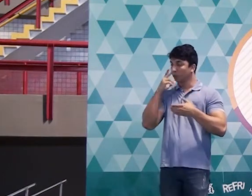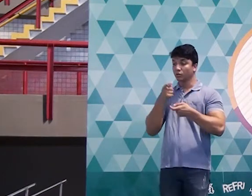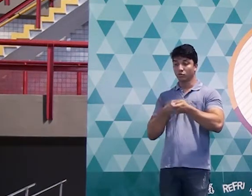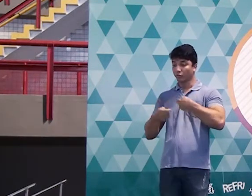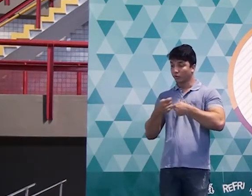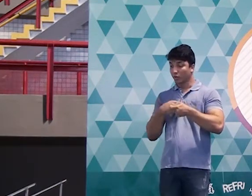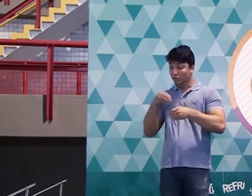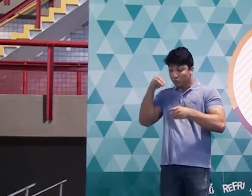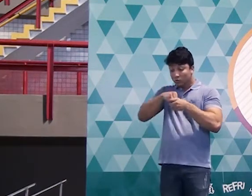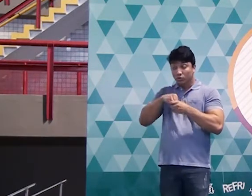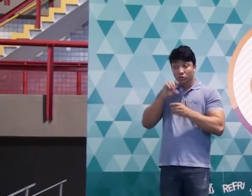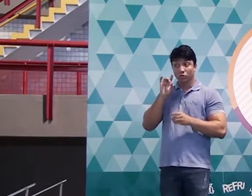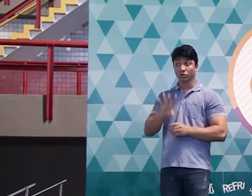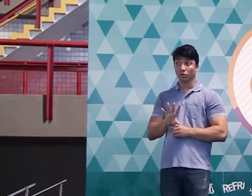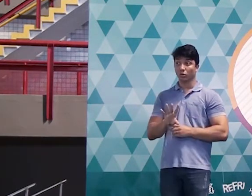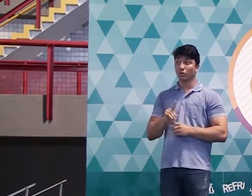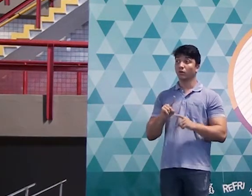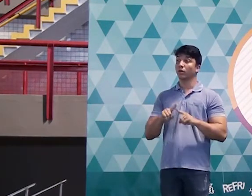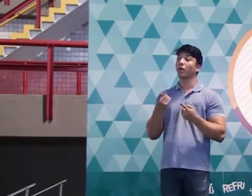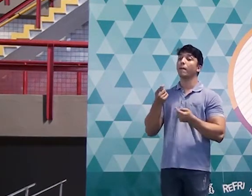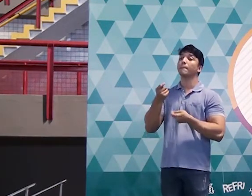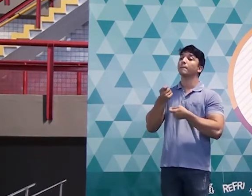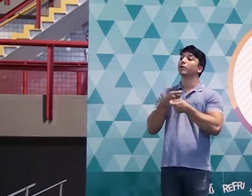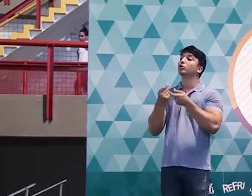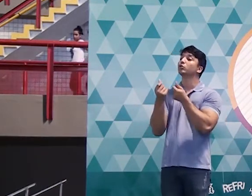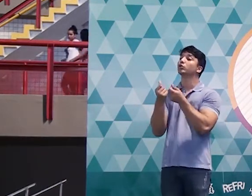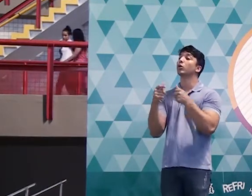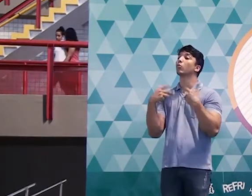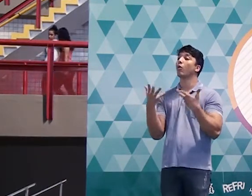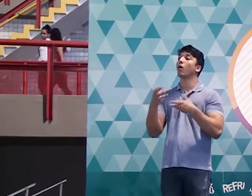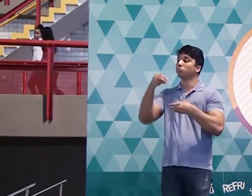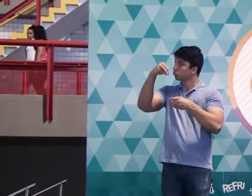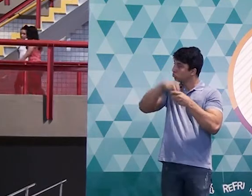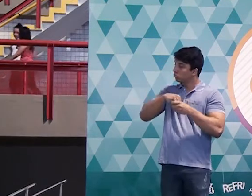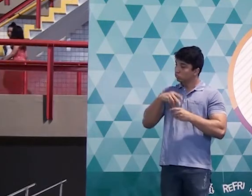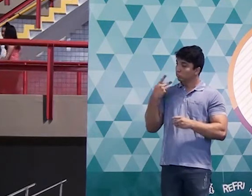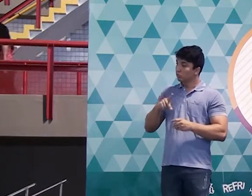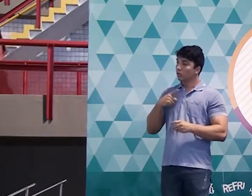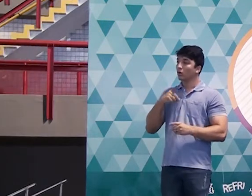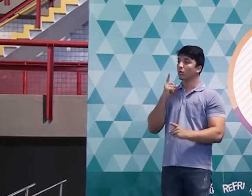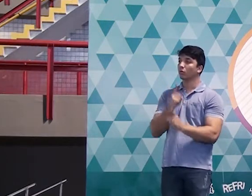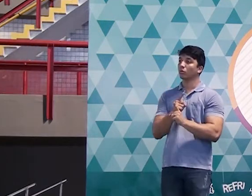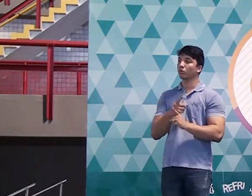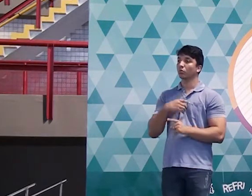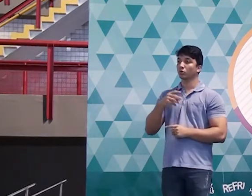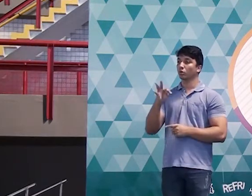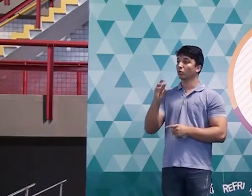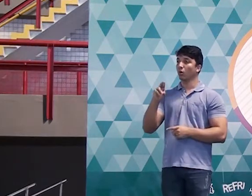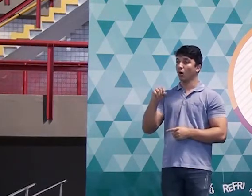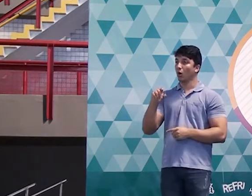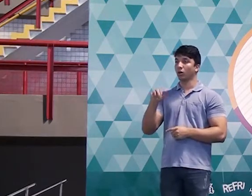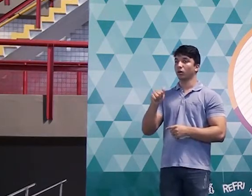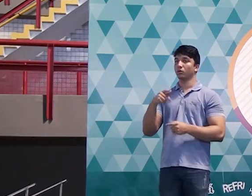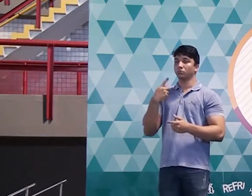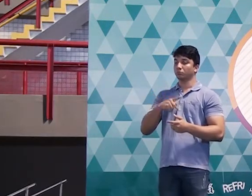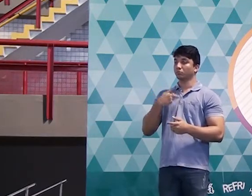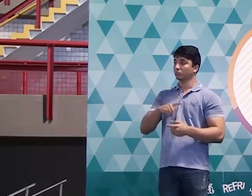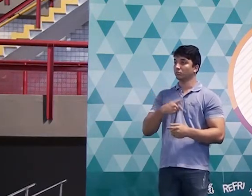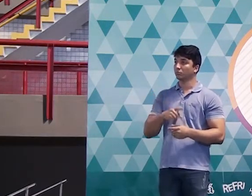comércio. Beleza? A moeda que a gente vai usar é aqui dentro. A gente encontrou a moeda de troca entre nós